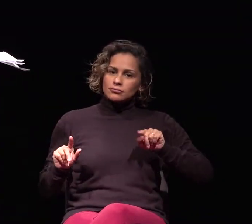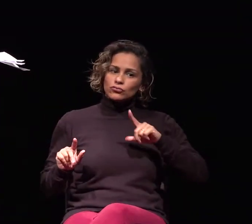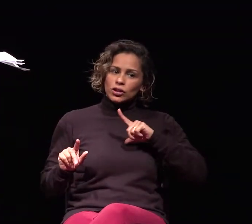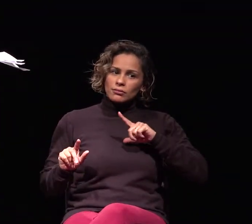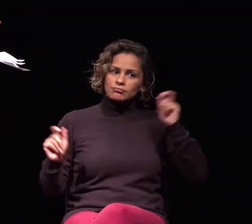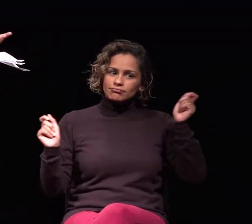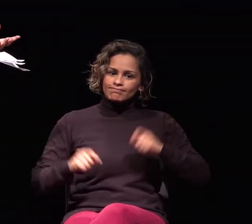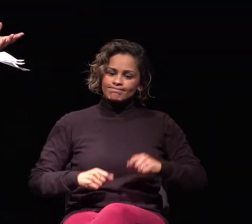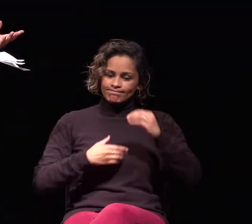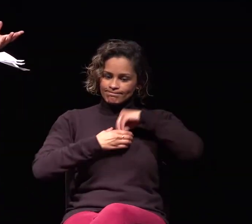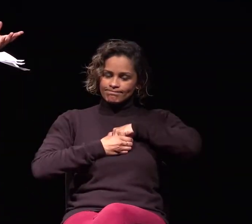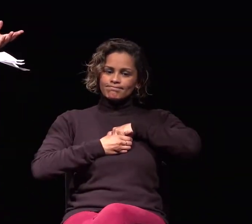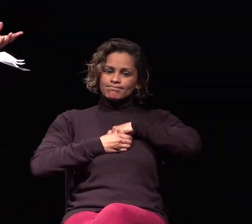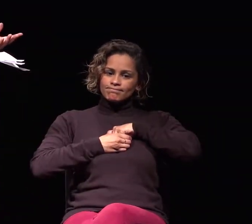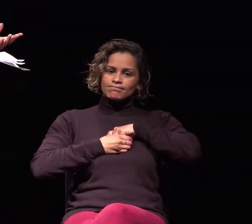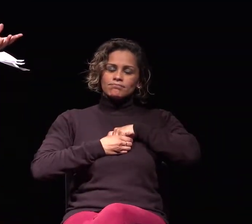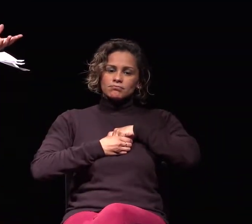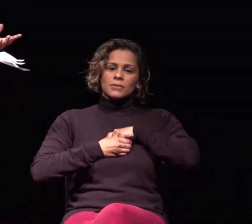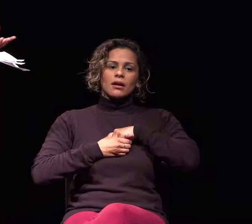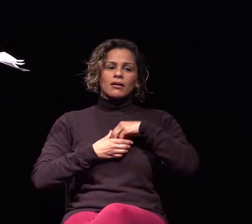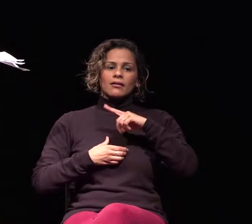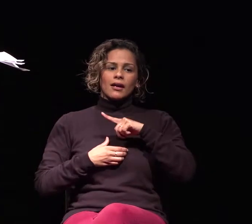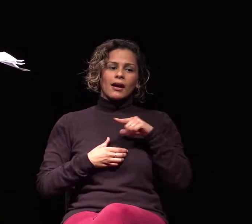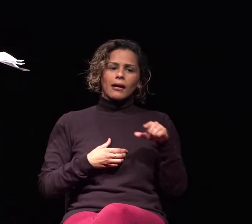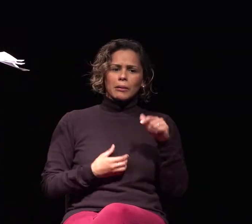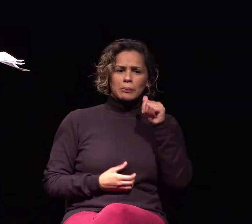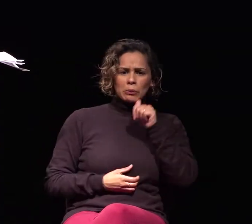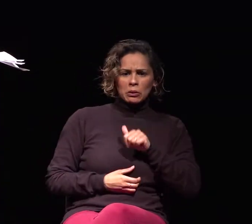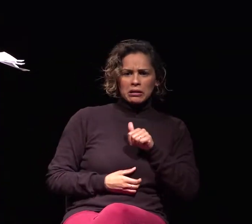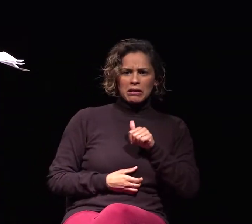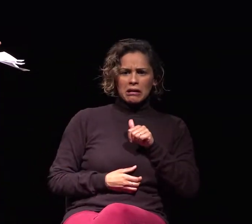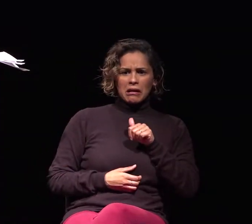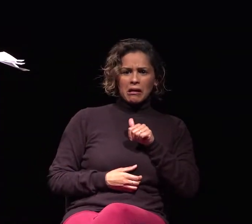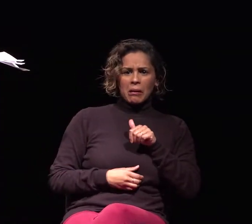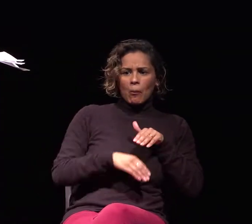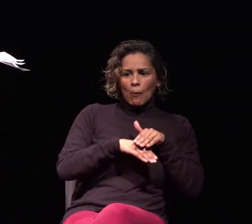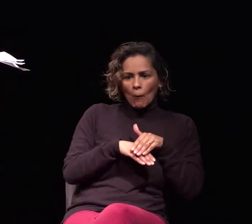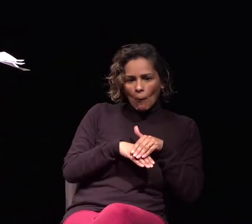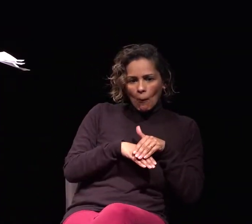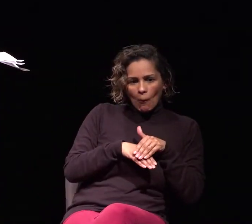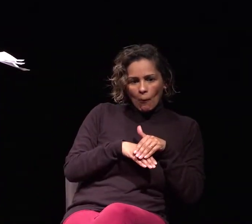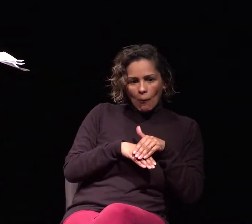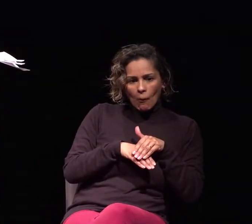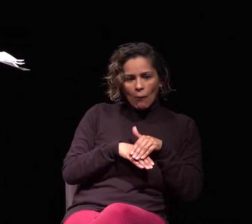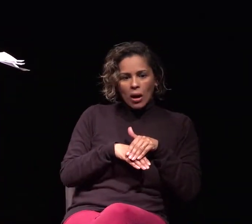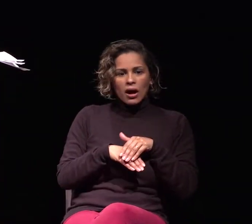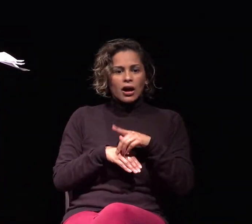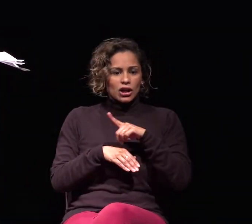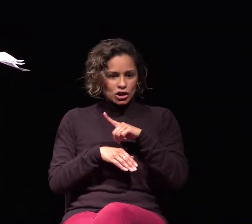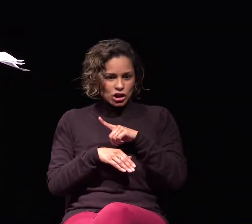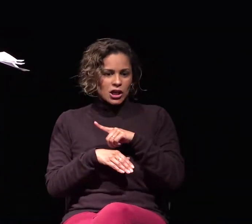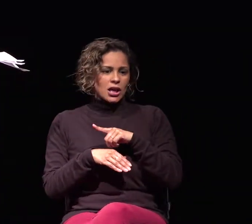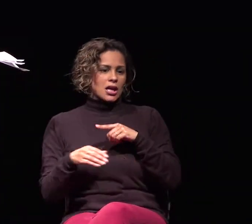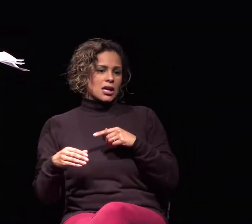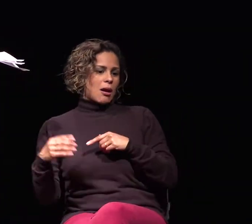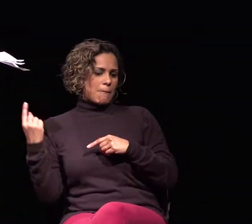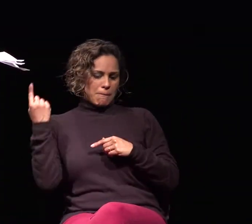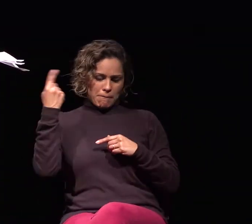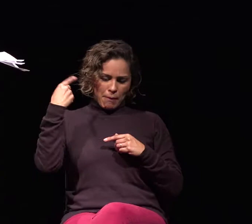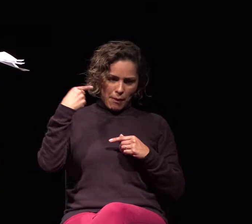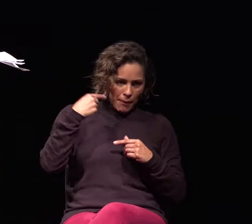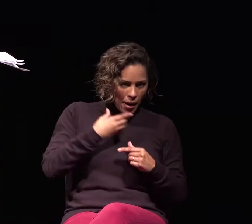ao sexo feminino ficar subordinado ao masculino, quer dizer, existia um patriarcado, existia uma supremacia do poder